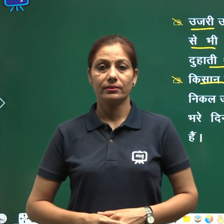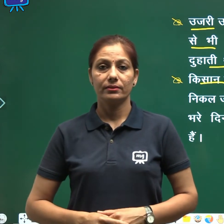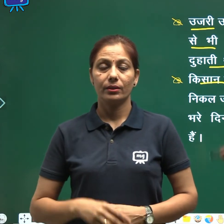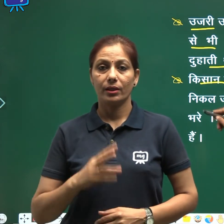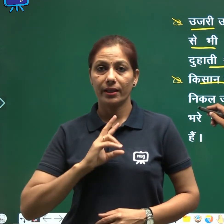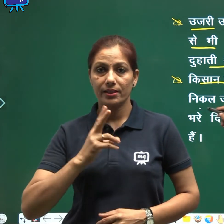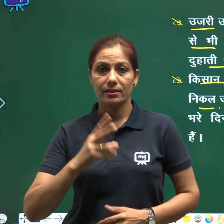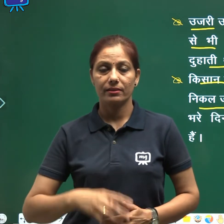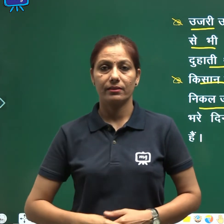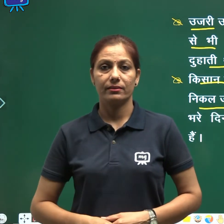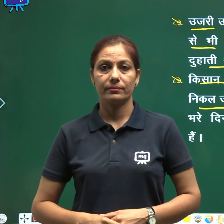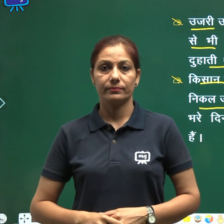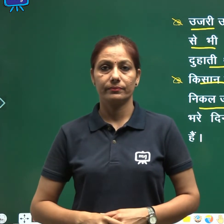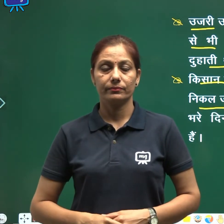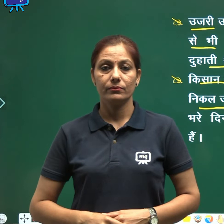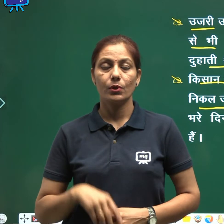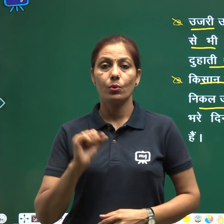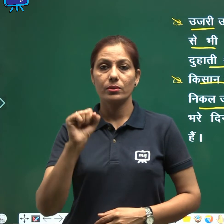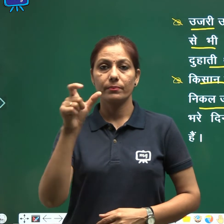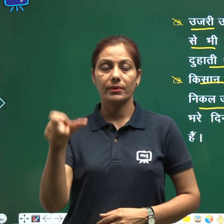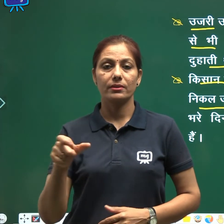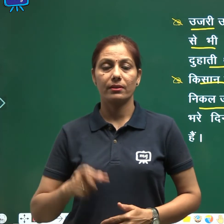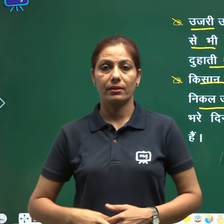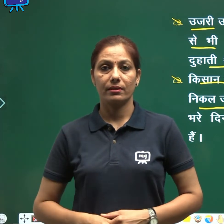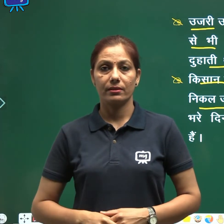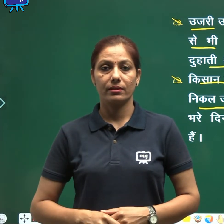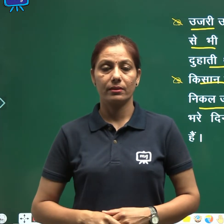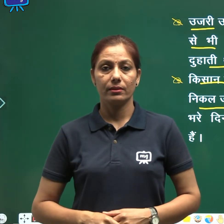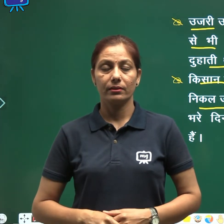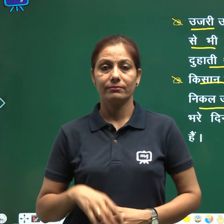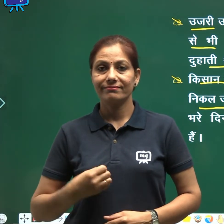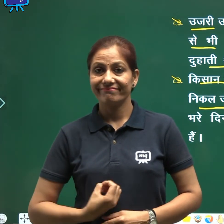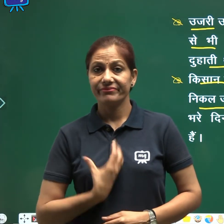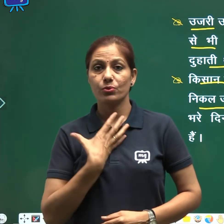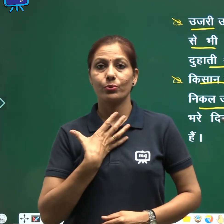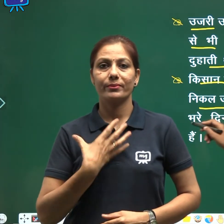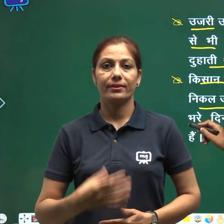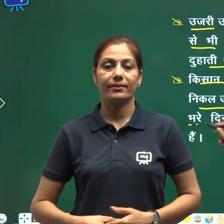निकल जाती है। उसके सुख भरे दिन